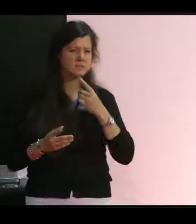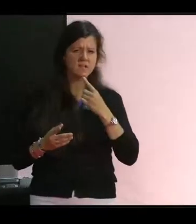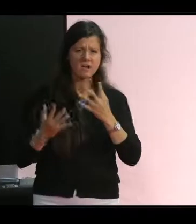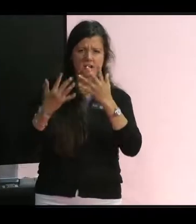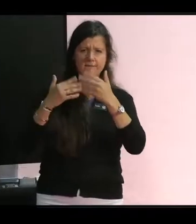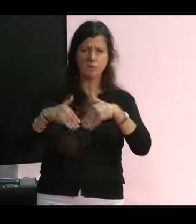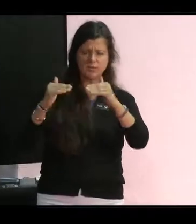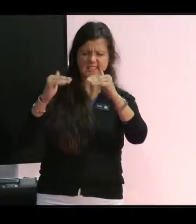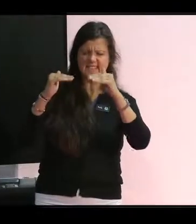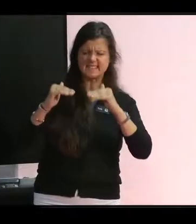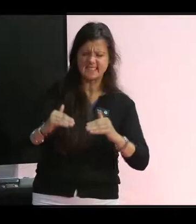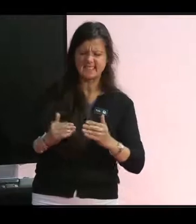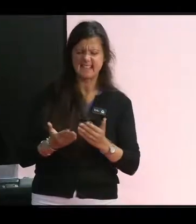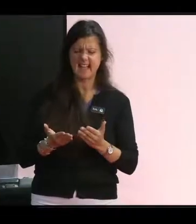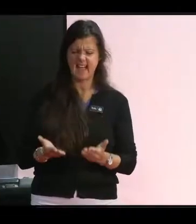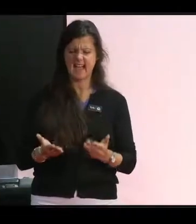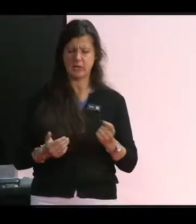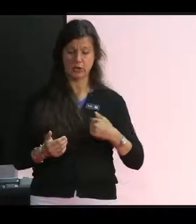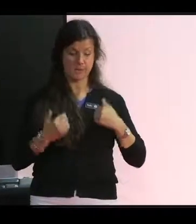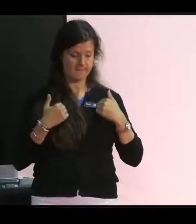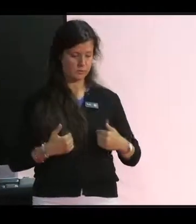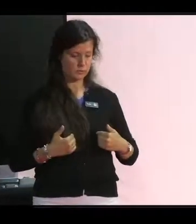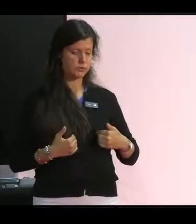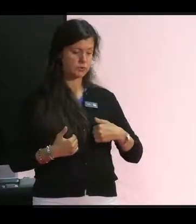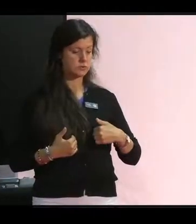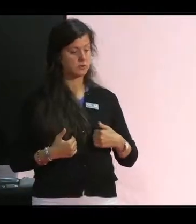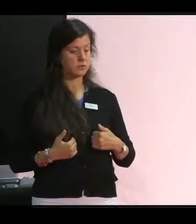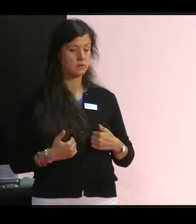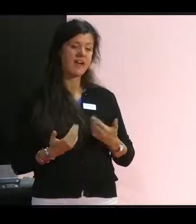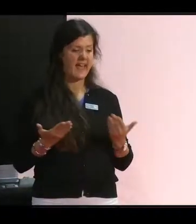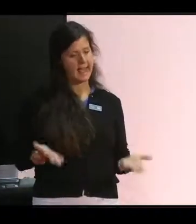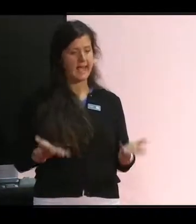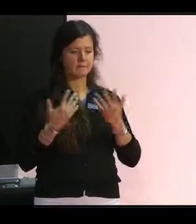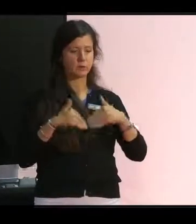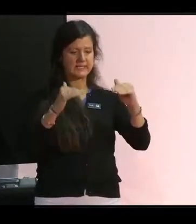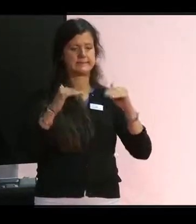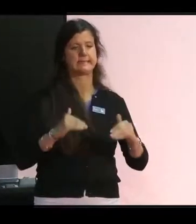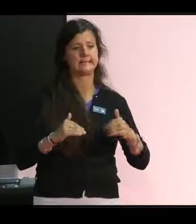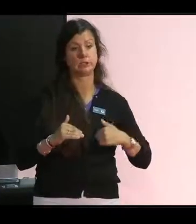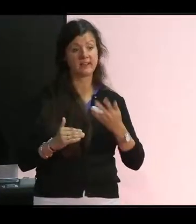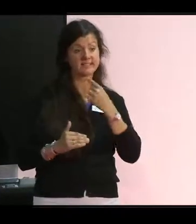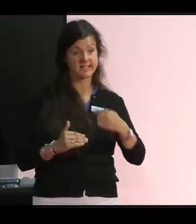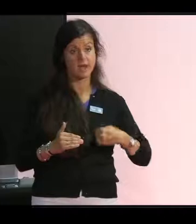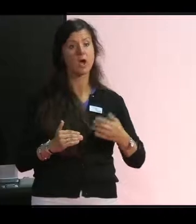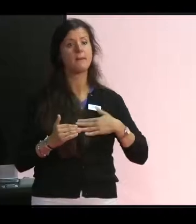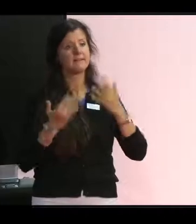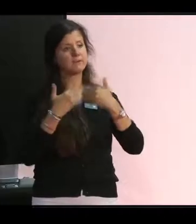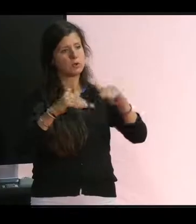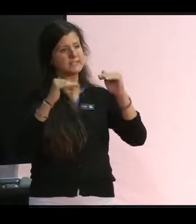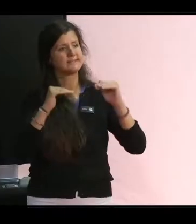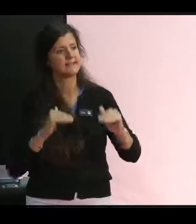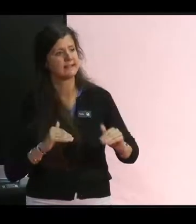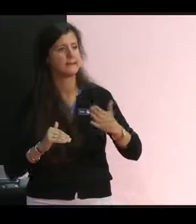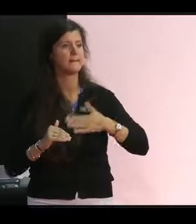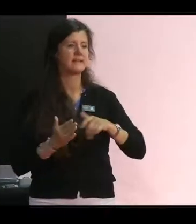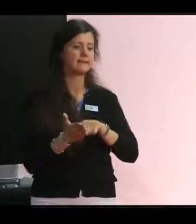funktionsnedsättning är ju liksom... jag personligen till exempel, jag föredrar liksom, jag är funktionsnedsatt. Min funktionsnedsättning, eller mina